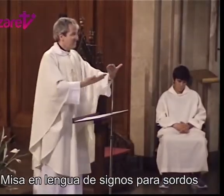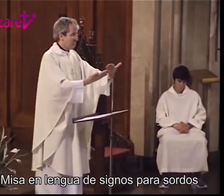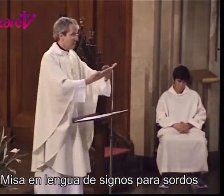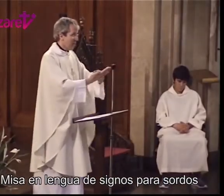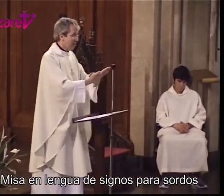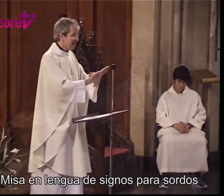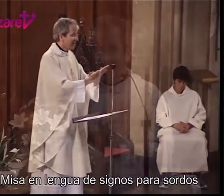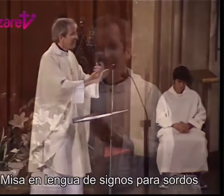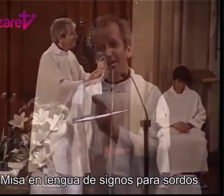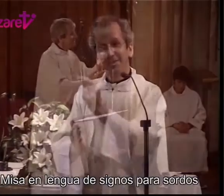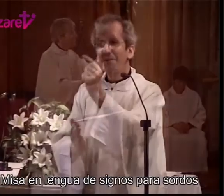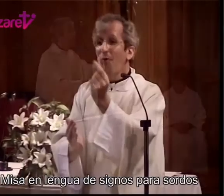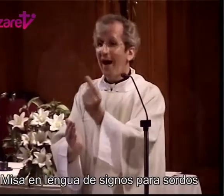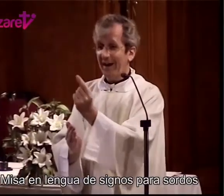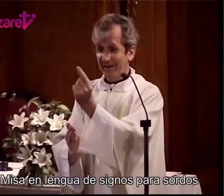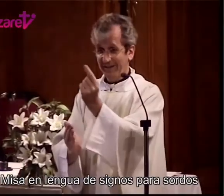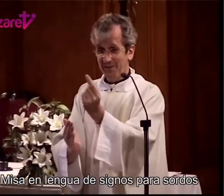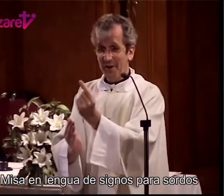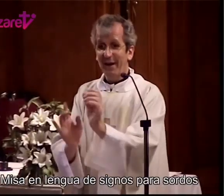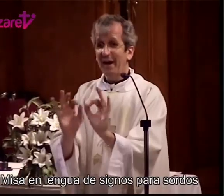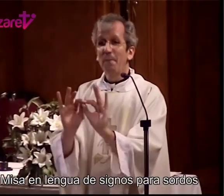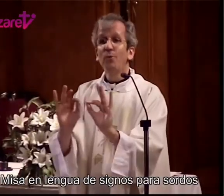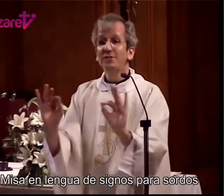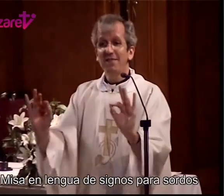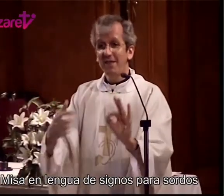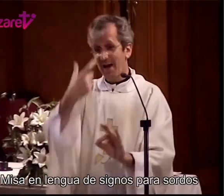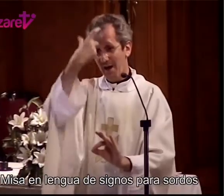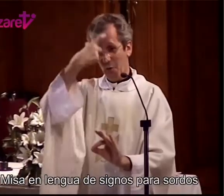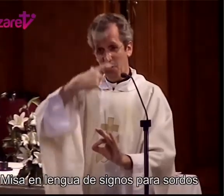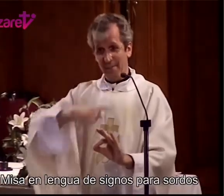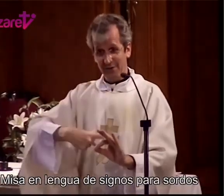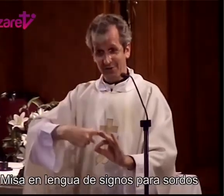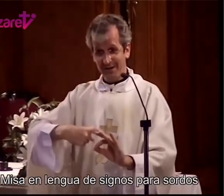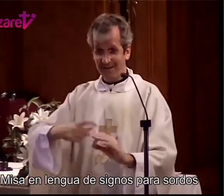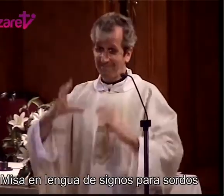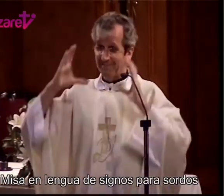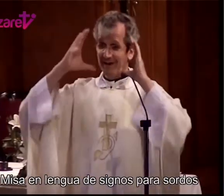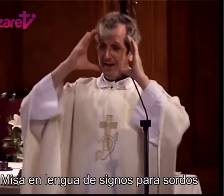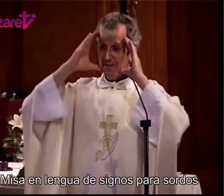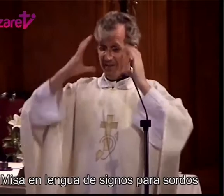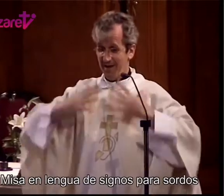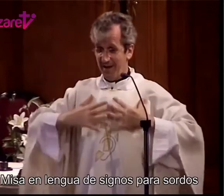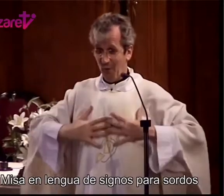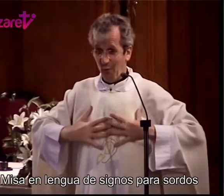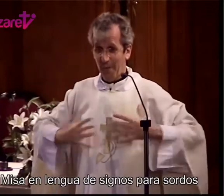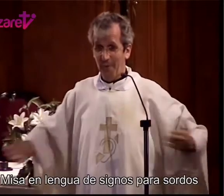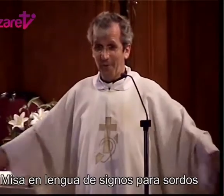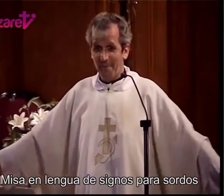una hoja, dibujar de una manera muy sencilla una persona, cabeza, cuerpo,